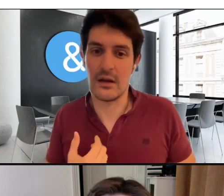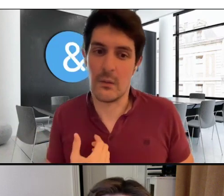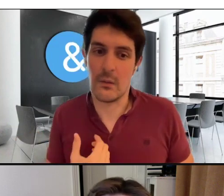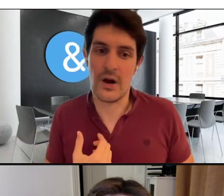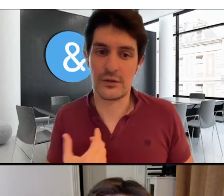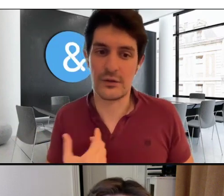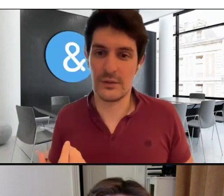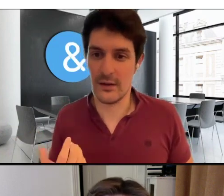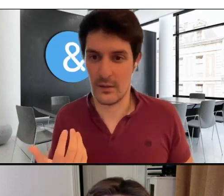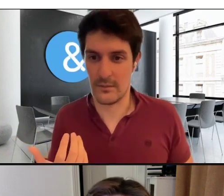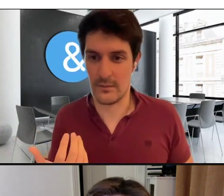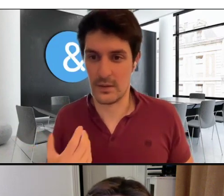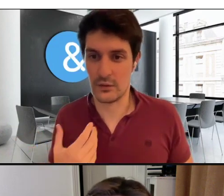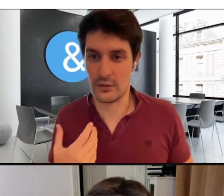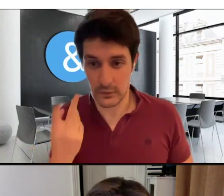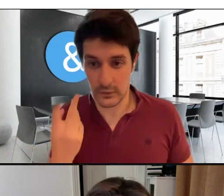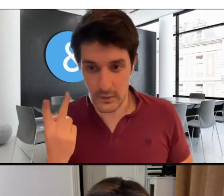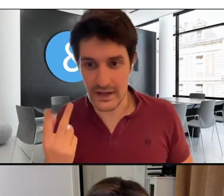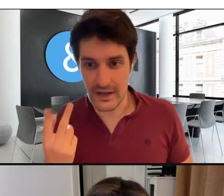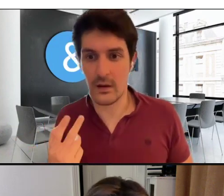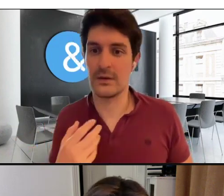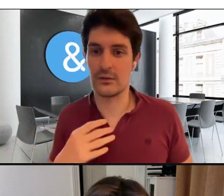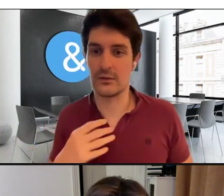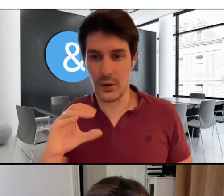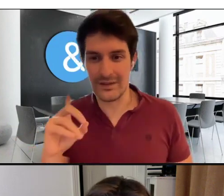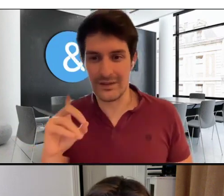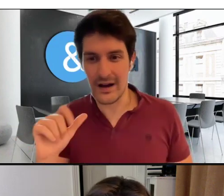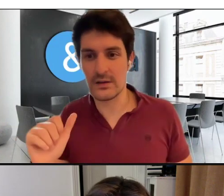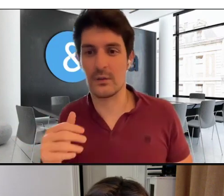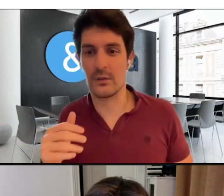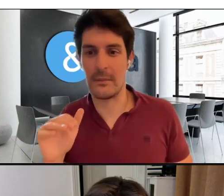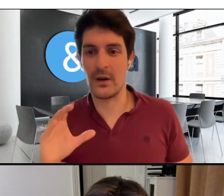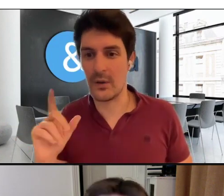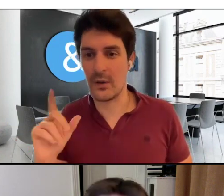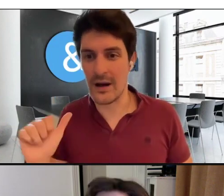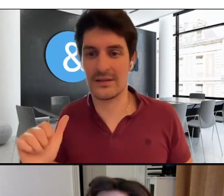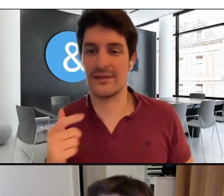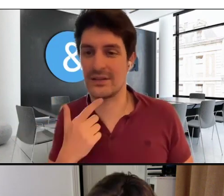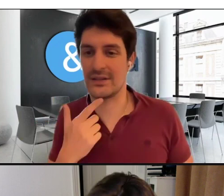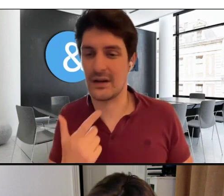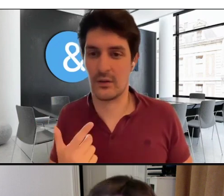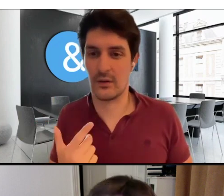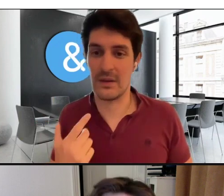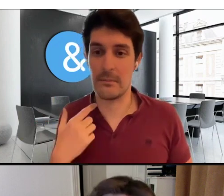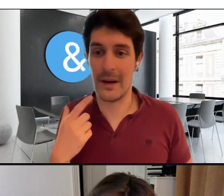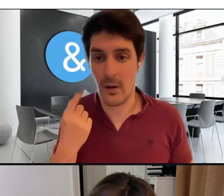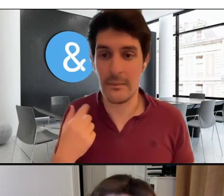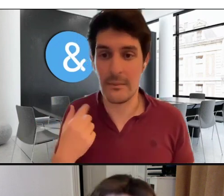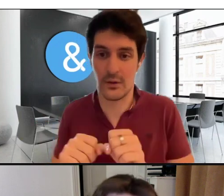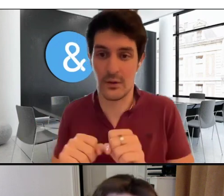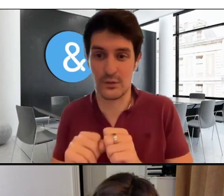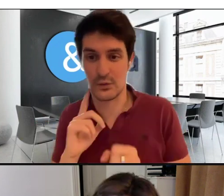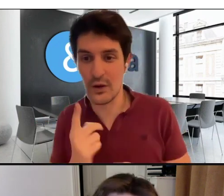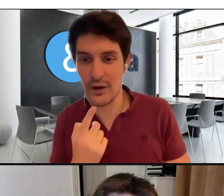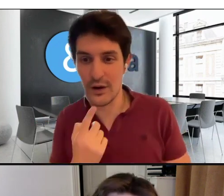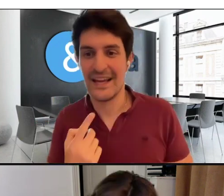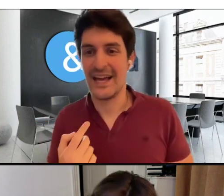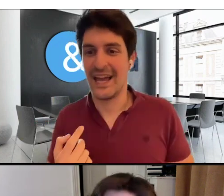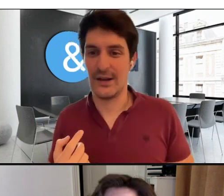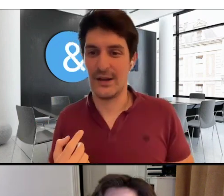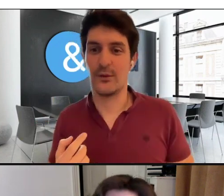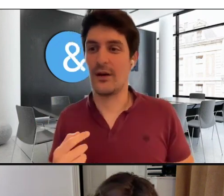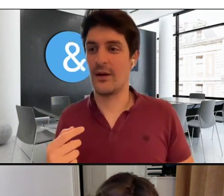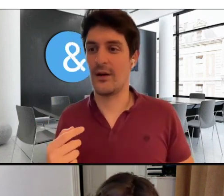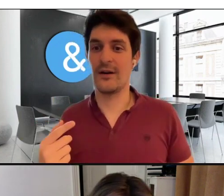moi, je suis entendant, d'accord? Je suis coda, ce qu'on appelle coda. Ça veut dire que mes parents et ma soeur sont sourds. Et